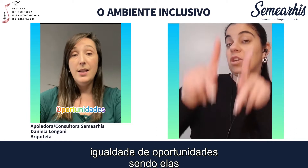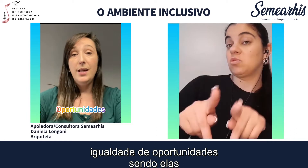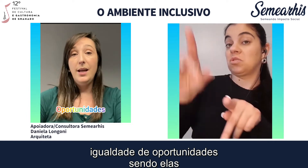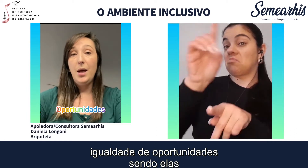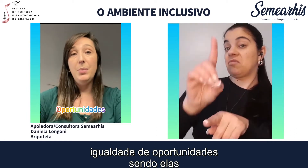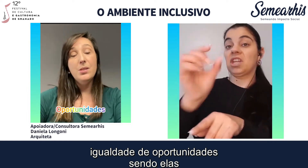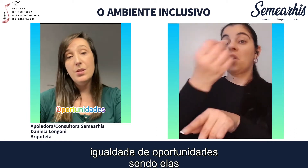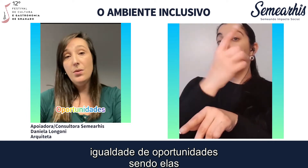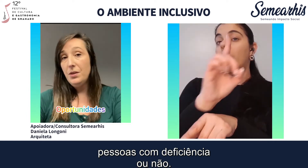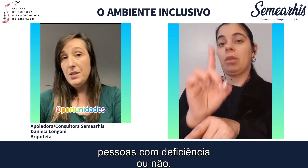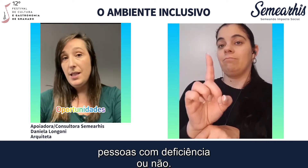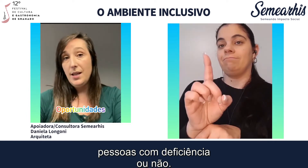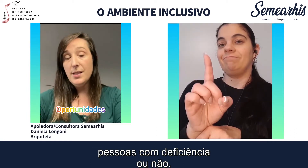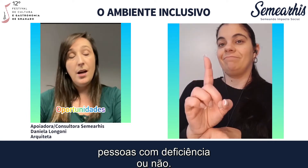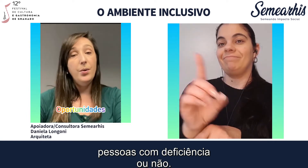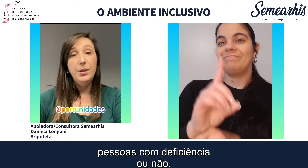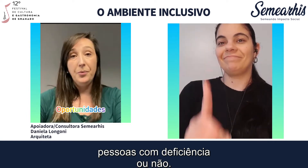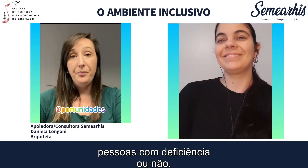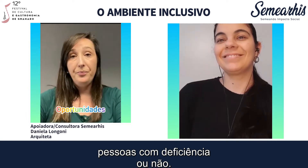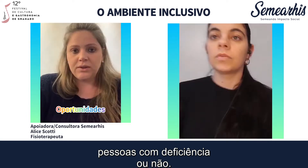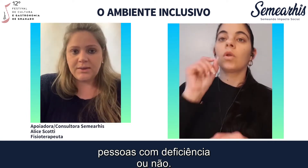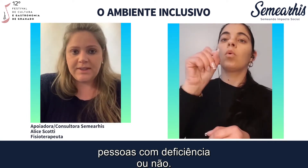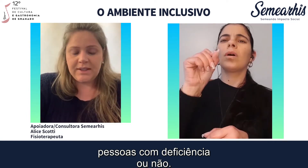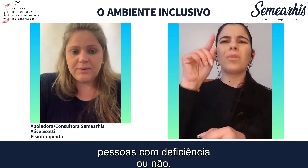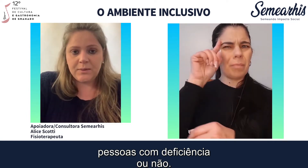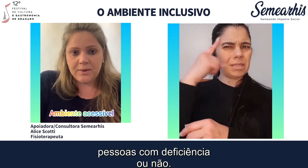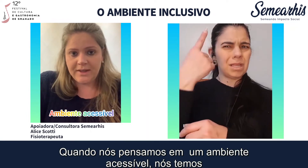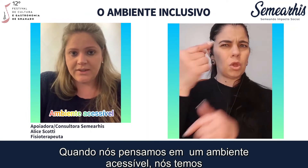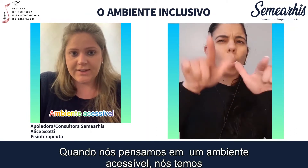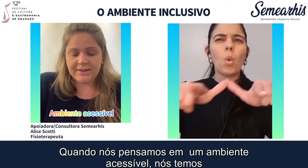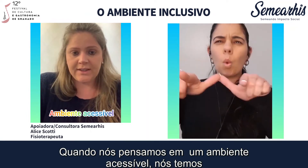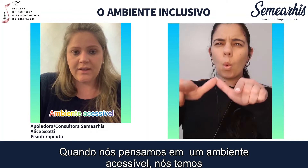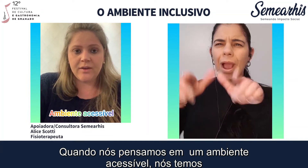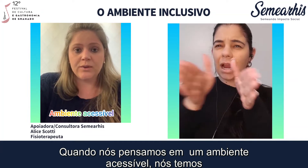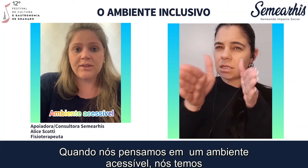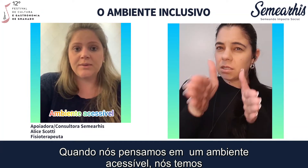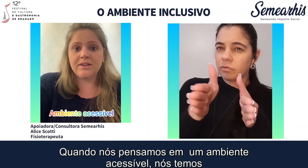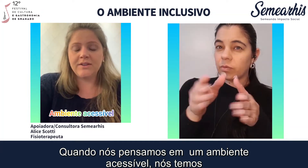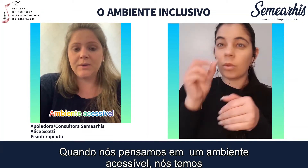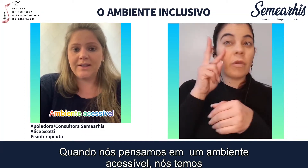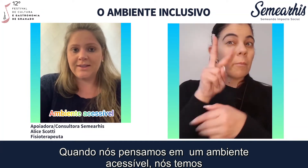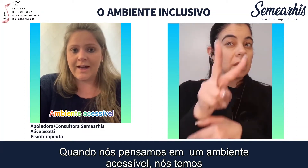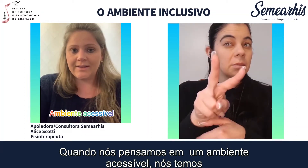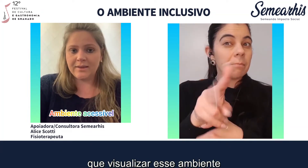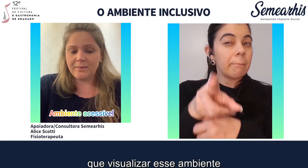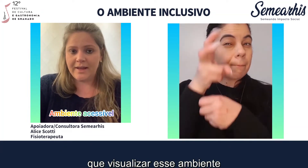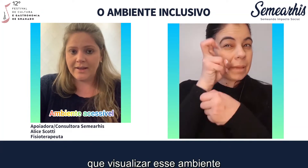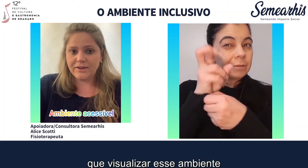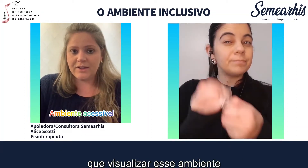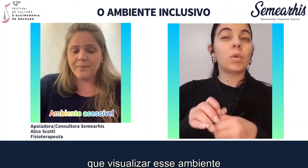elas pessoas com deficiência ou não. Quando nós pensamos em um ambiente acessível, nós temos que visualizar